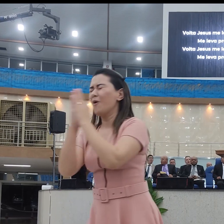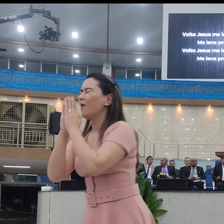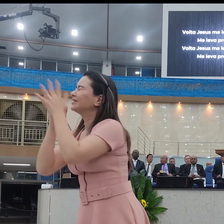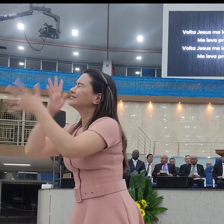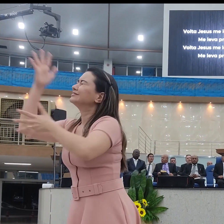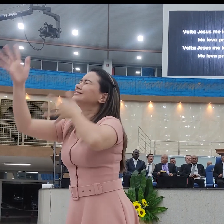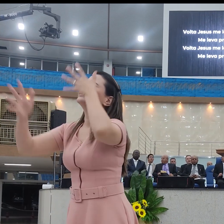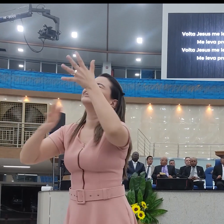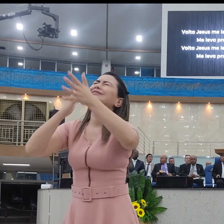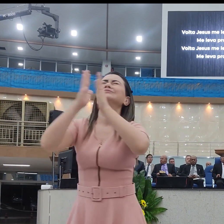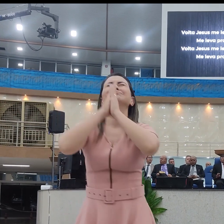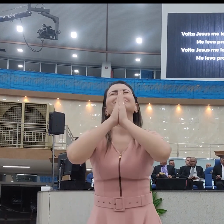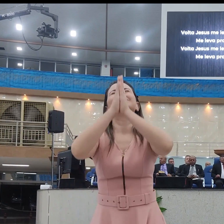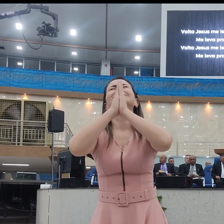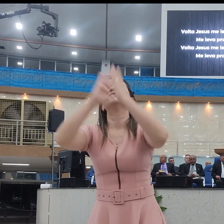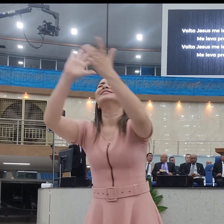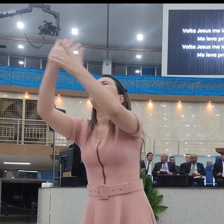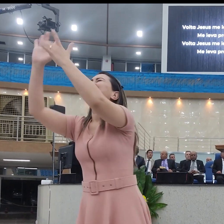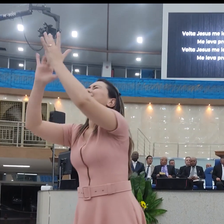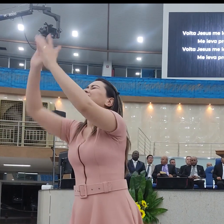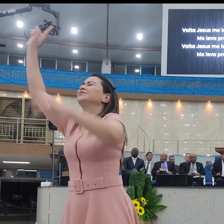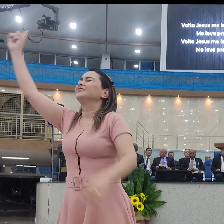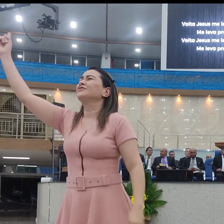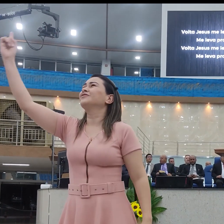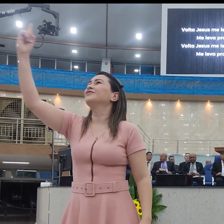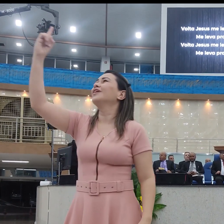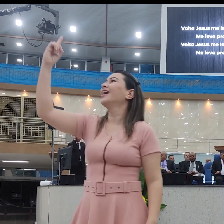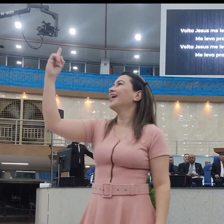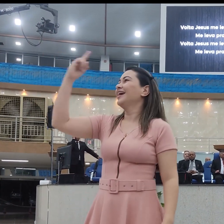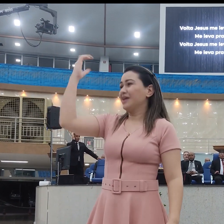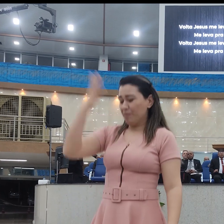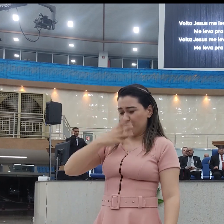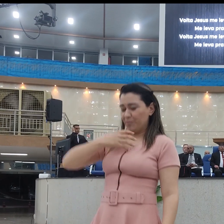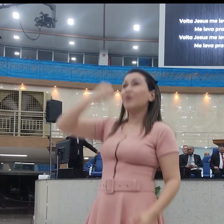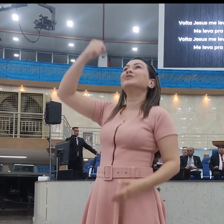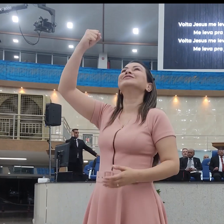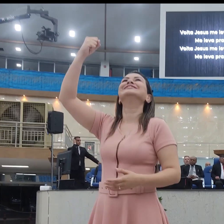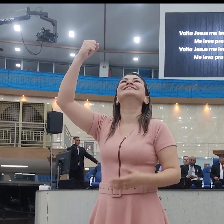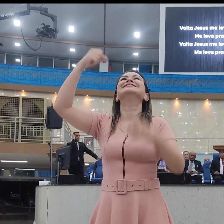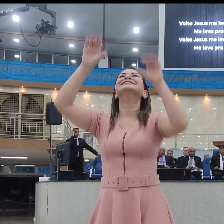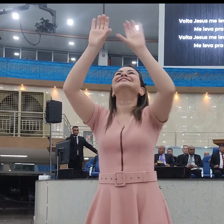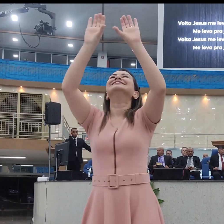haverá Tristeza não haverá No céu é santo, santo sem cessar